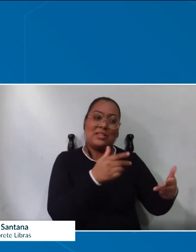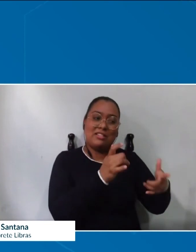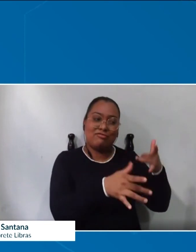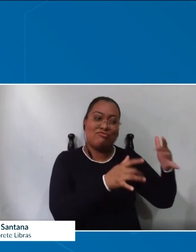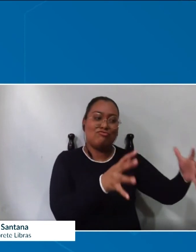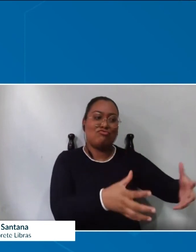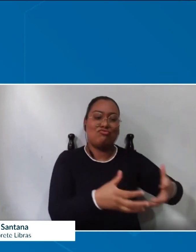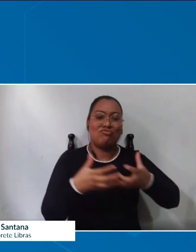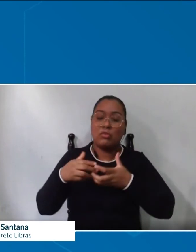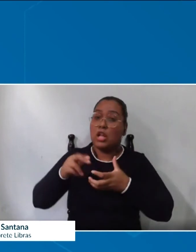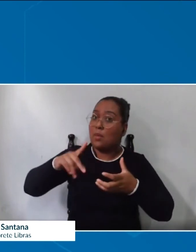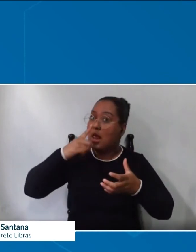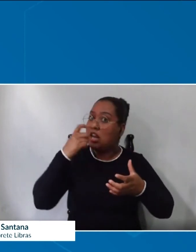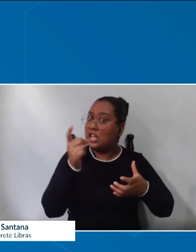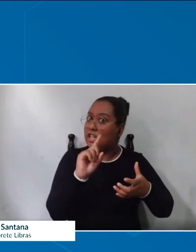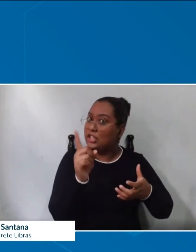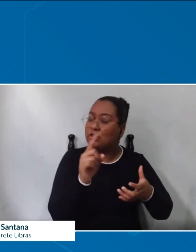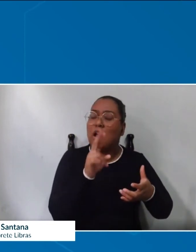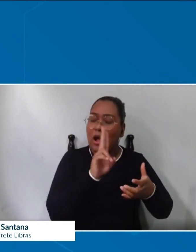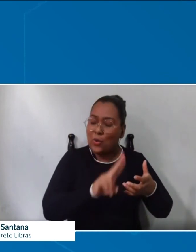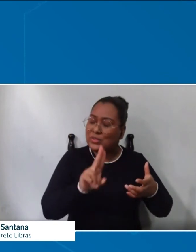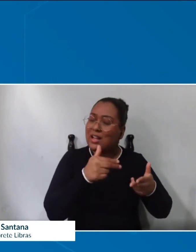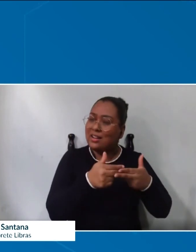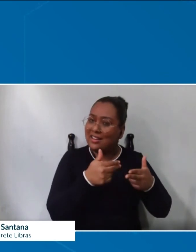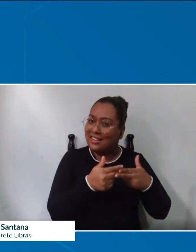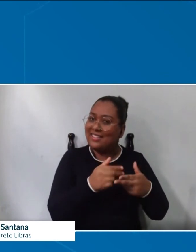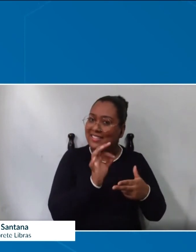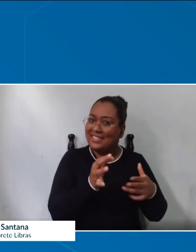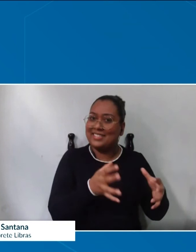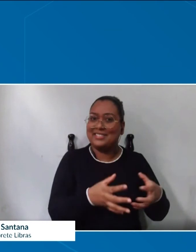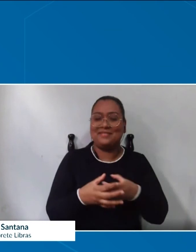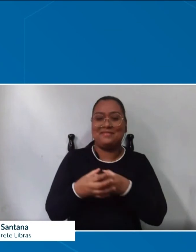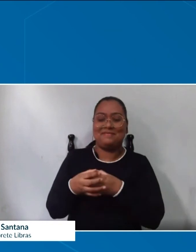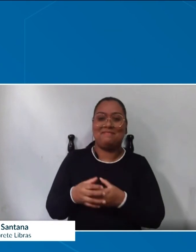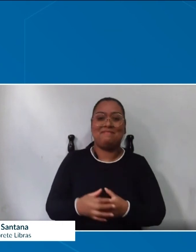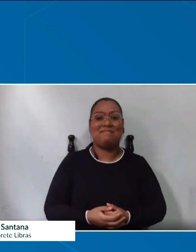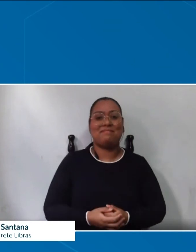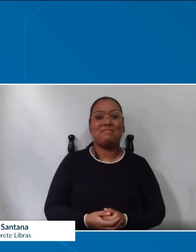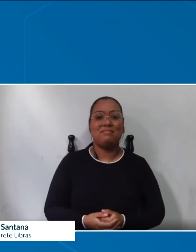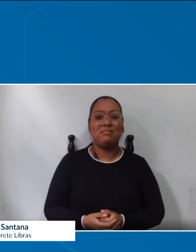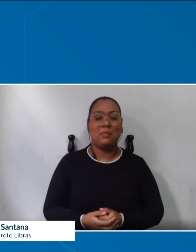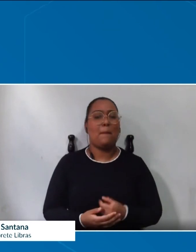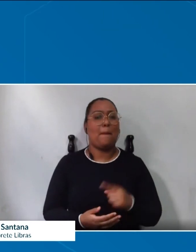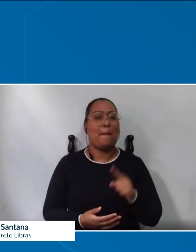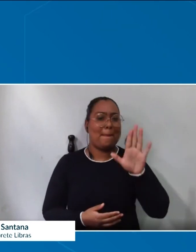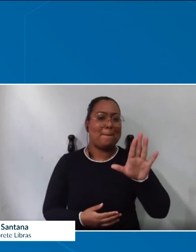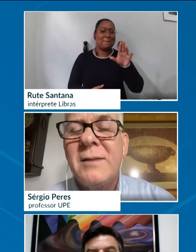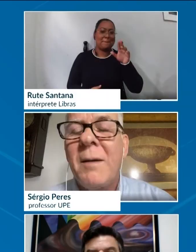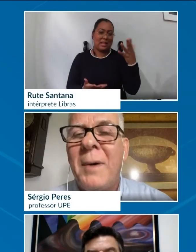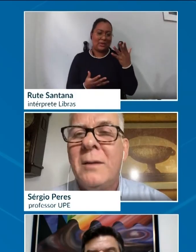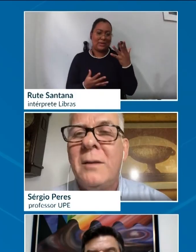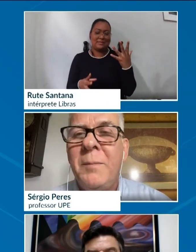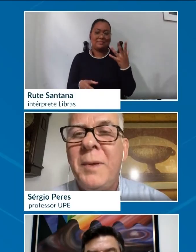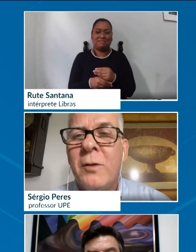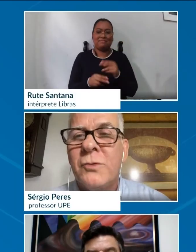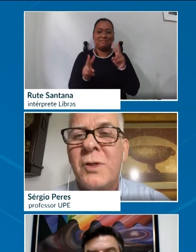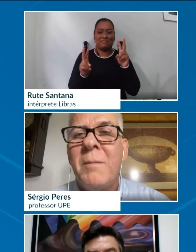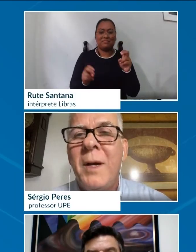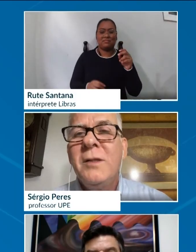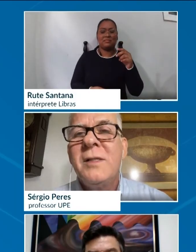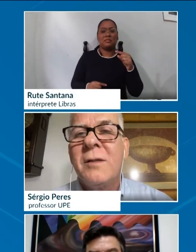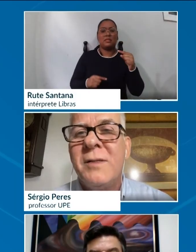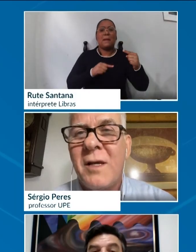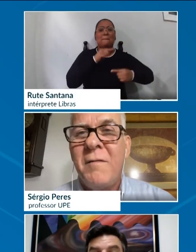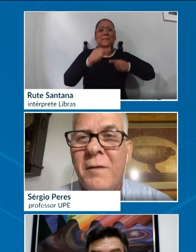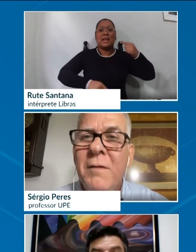mais rejeitos, né, como a gente já viu hoje, não é verdade? Nelson, só para complementar você, essa parte de pneus